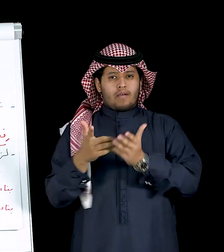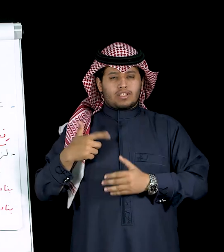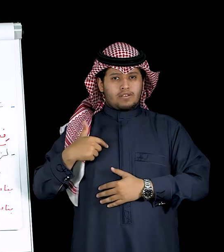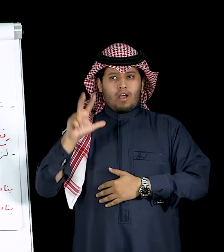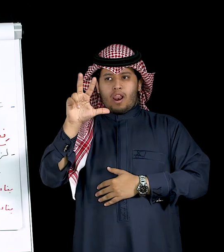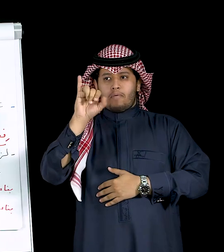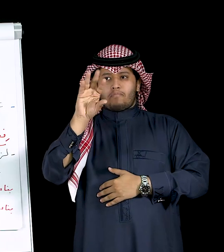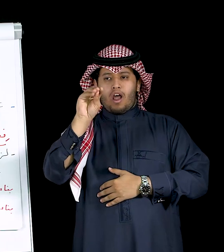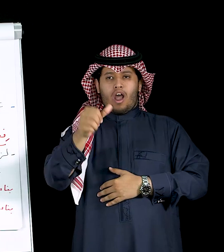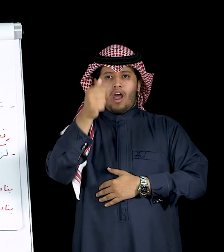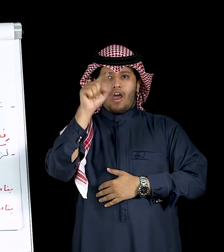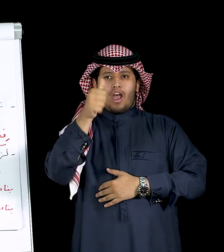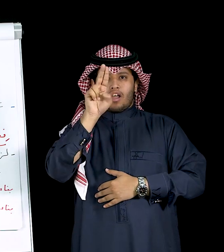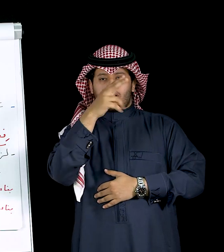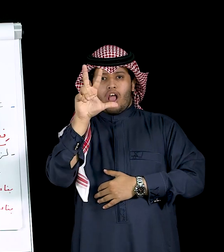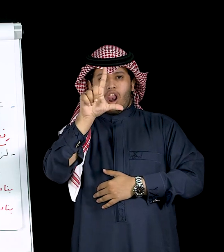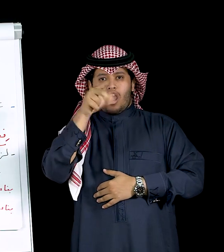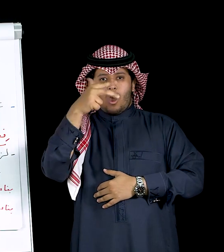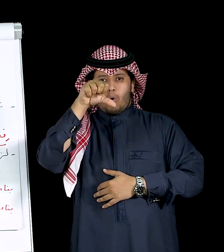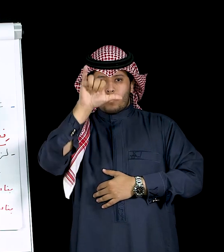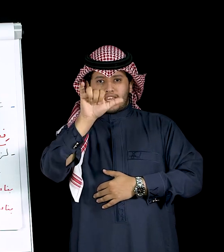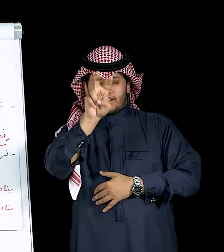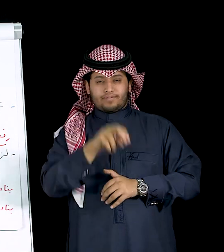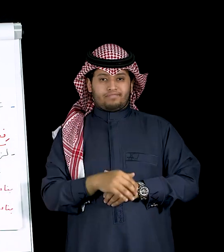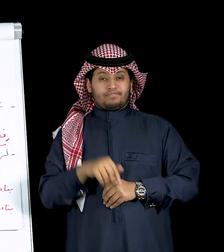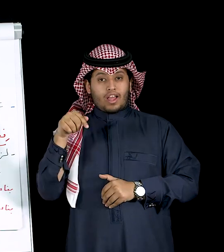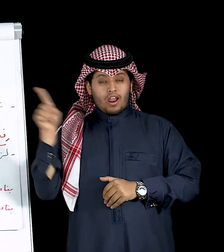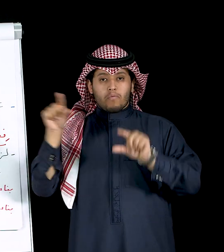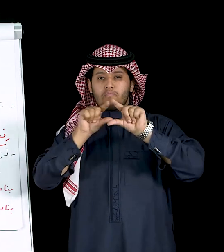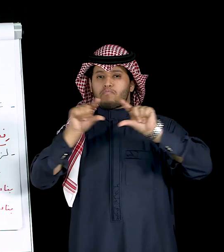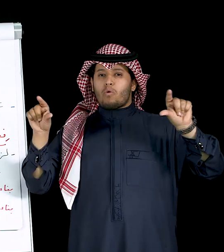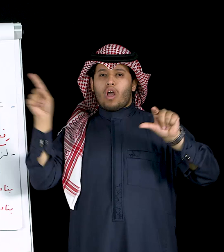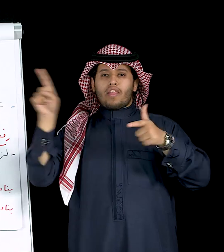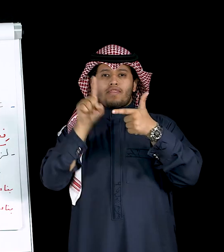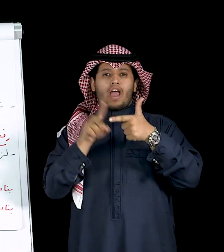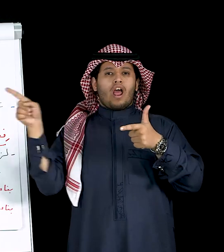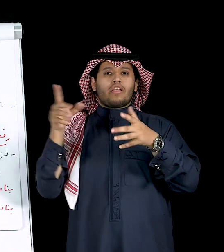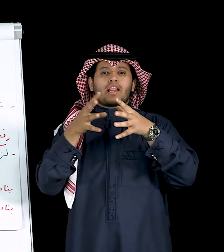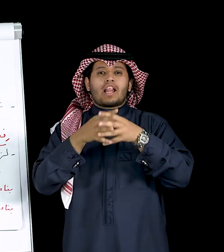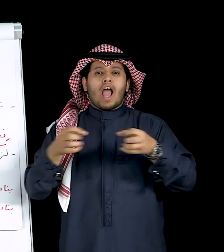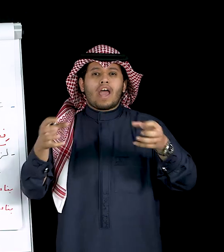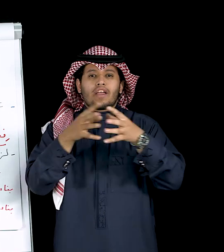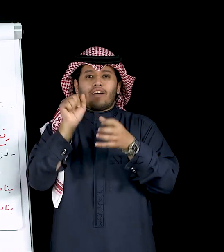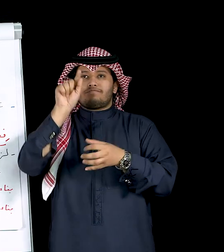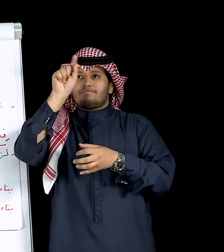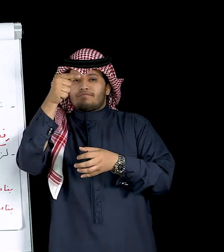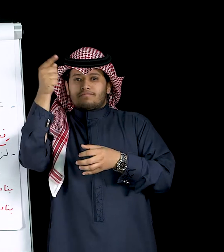اللغوية. نستكمل حديثنا في الوحدة الثانية عن تعريف الإعراب